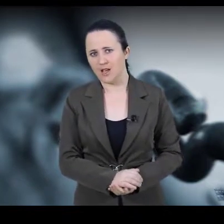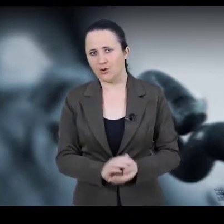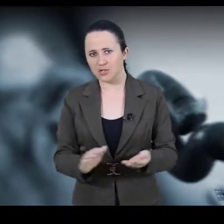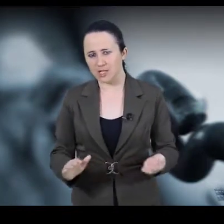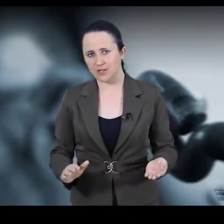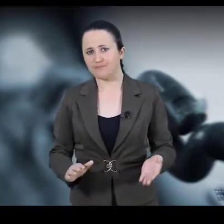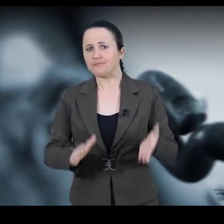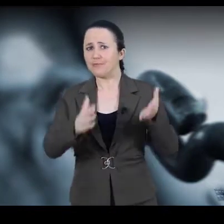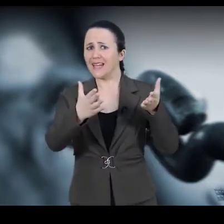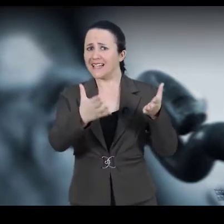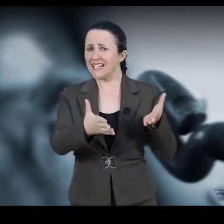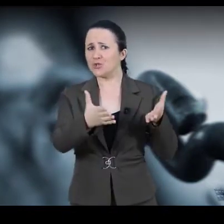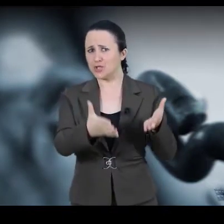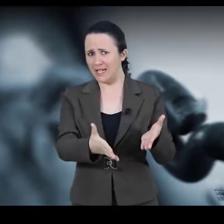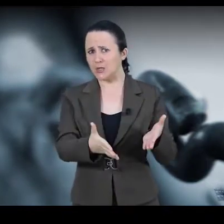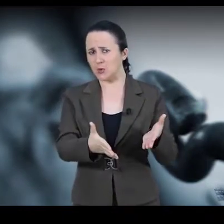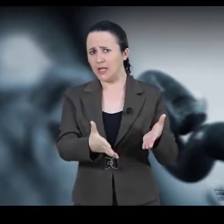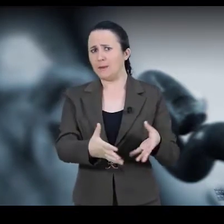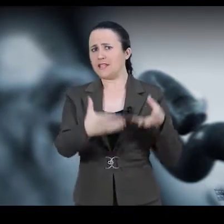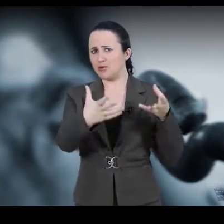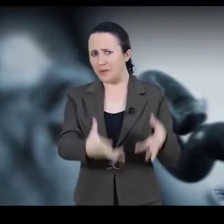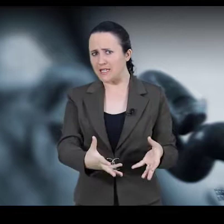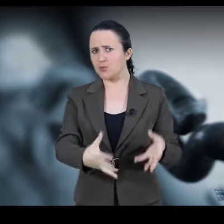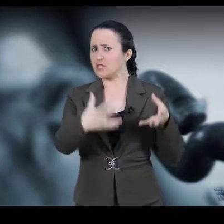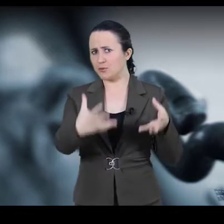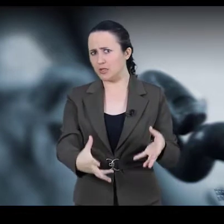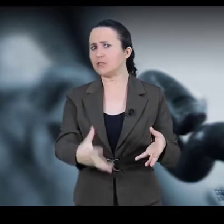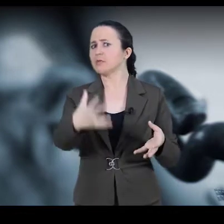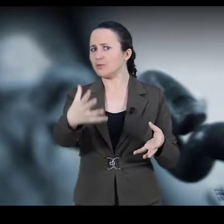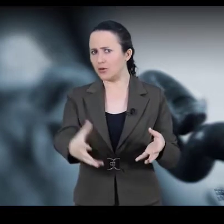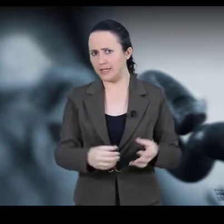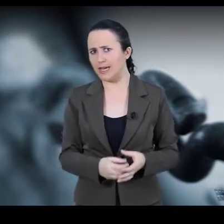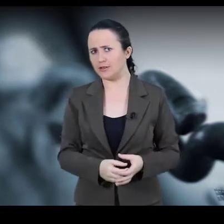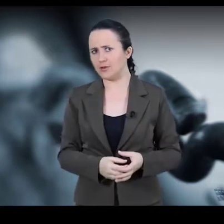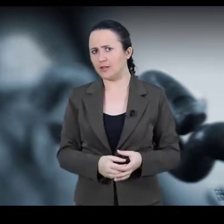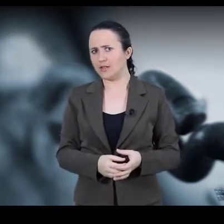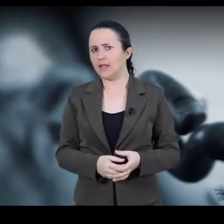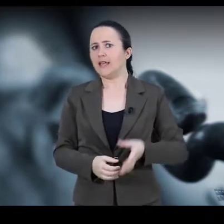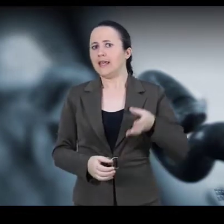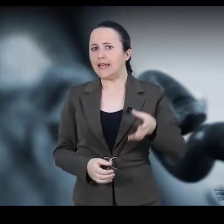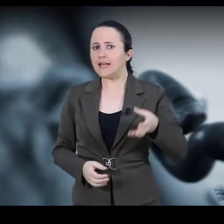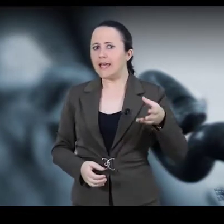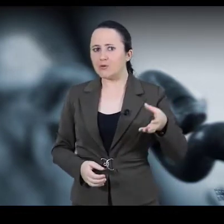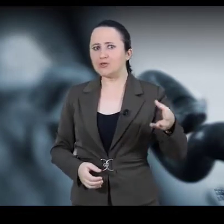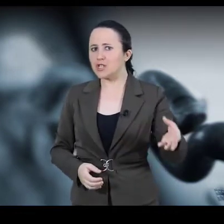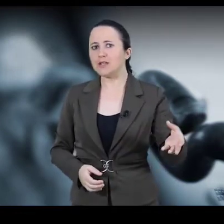Ou seja, aquele sujeito, mesmo preso, mesmo punido, mesmo condenado, ele é um sujeito